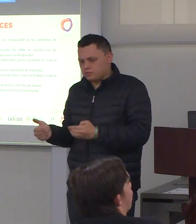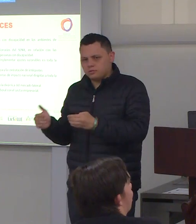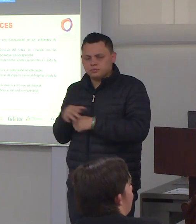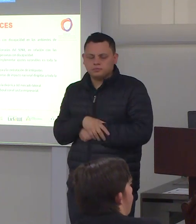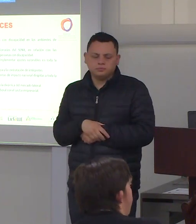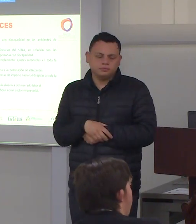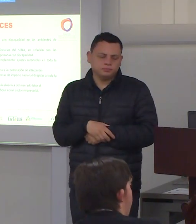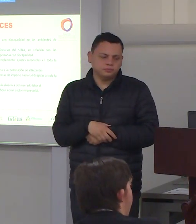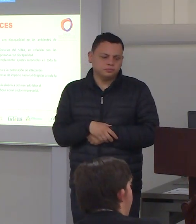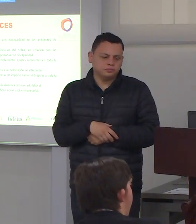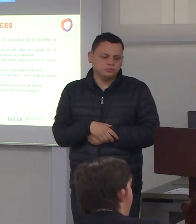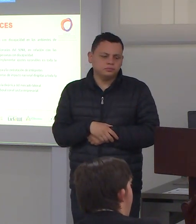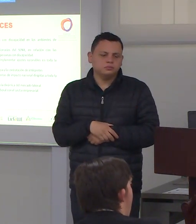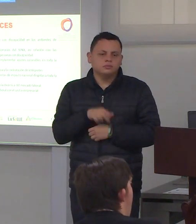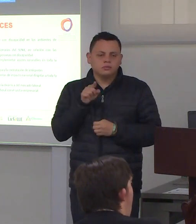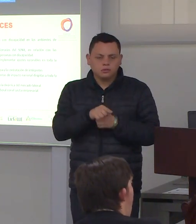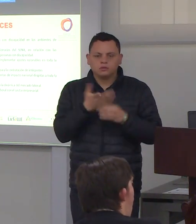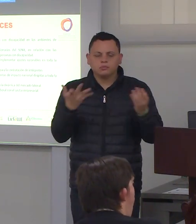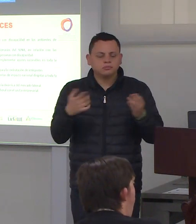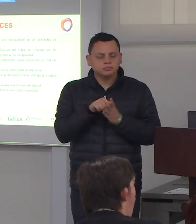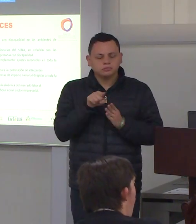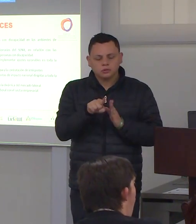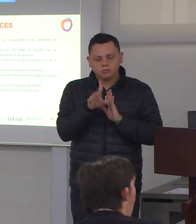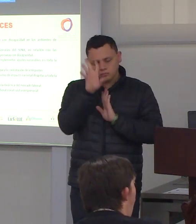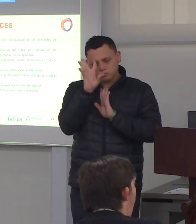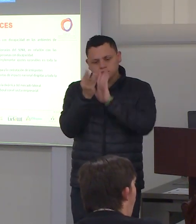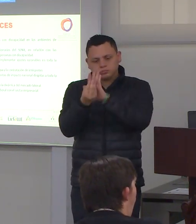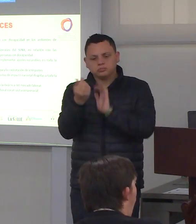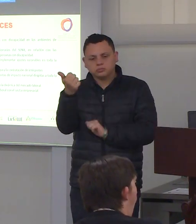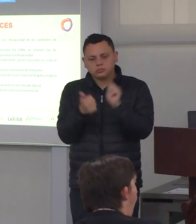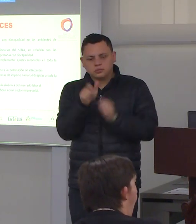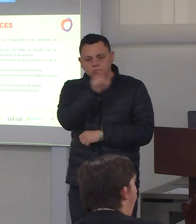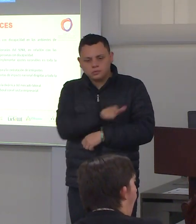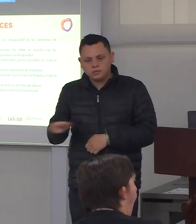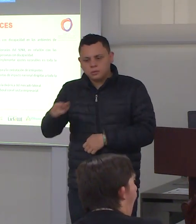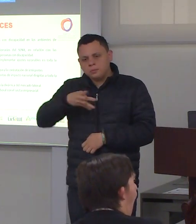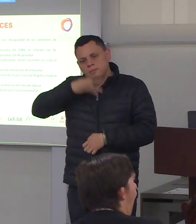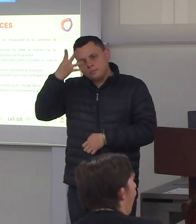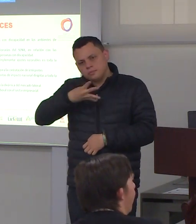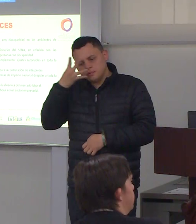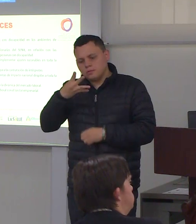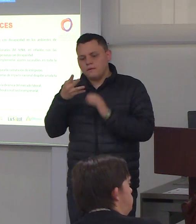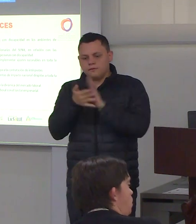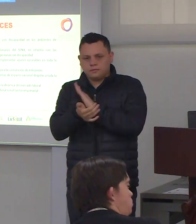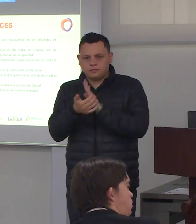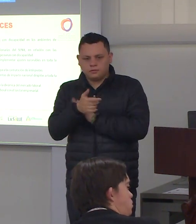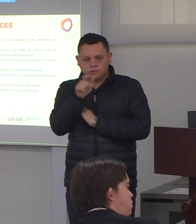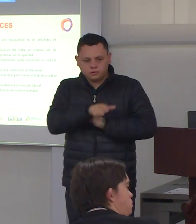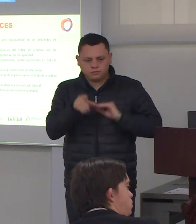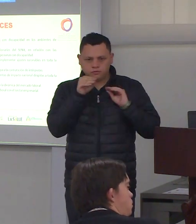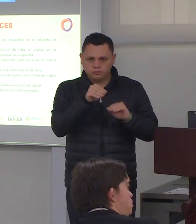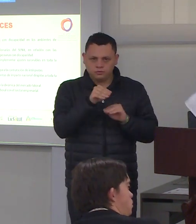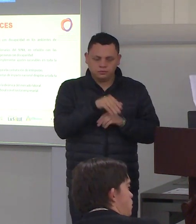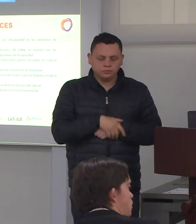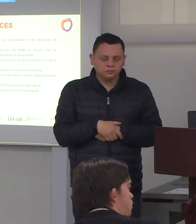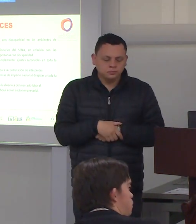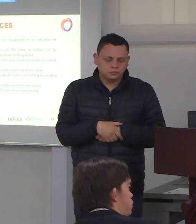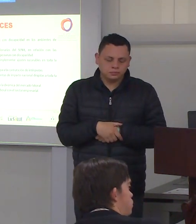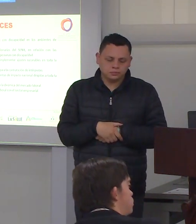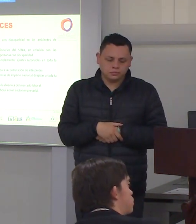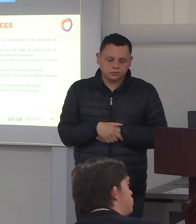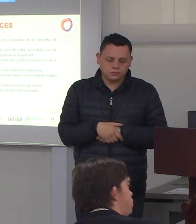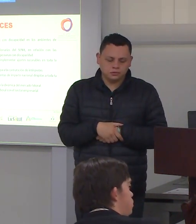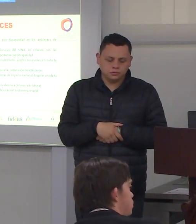El cambio del paradigma de los funcionarios del SENA en relación con las competencias y las potencialidades. Como leía